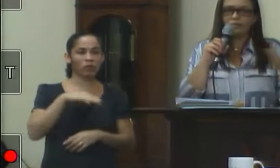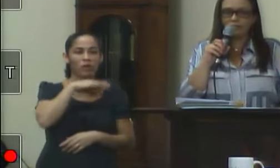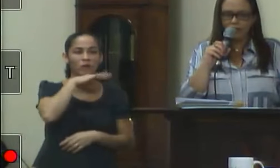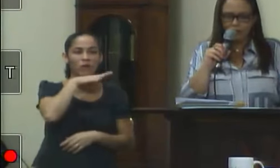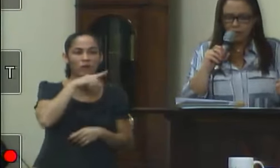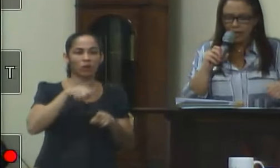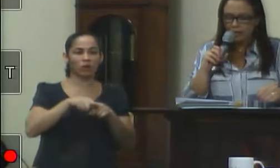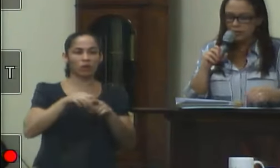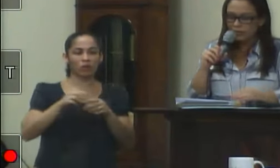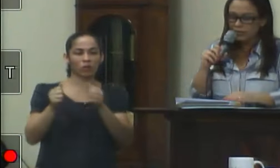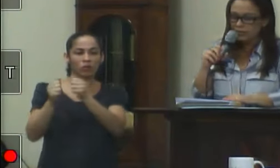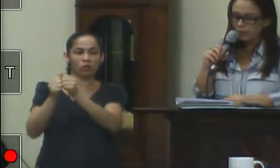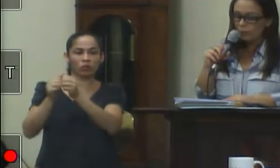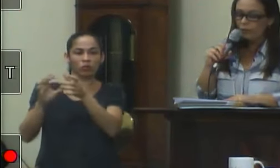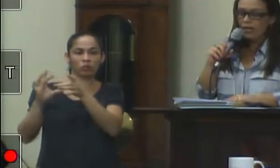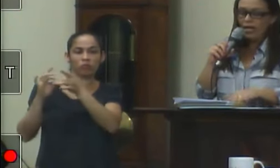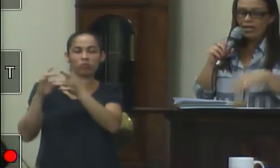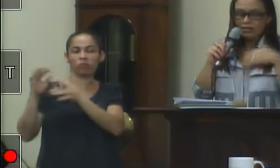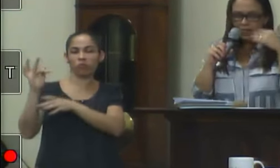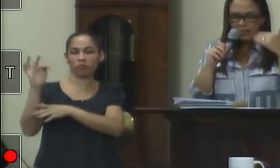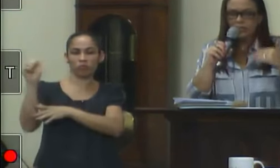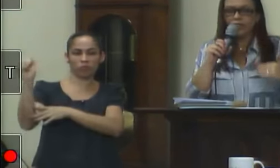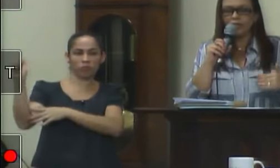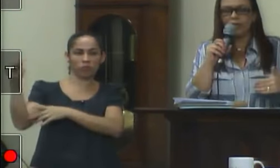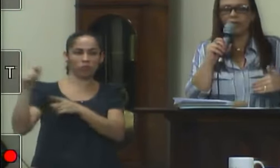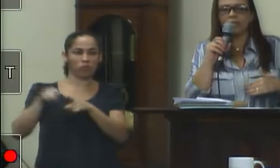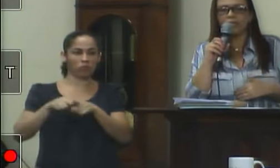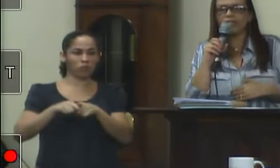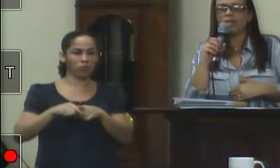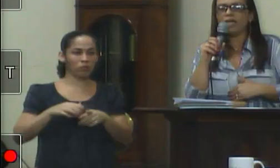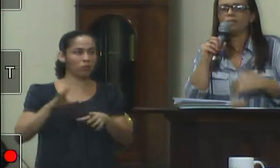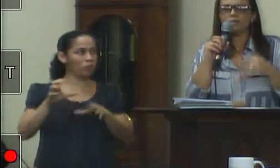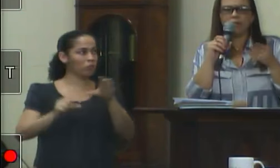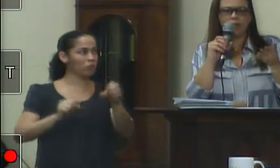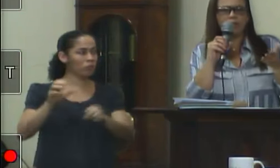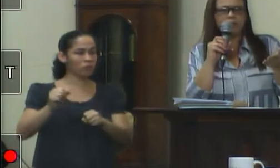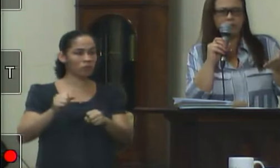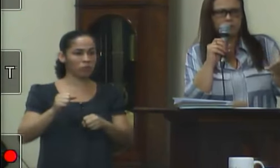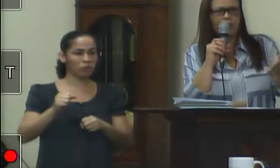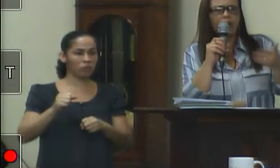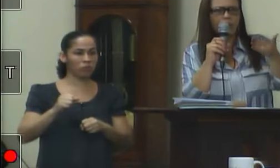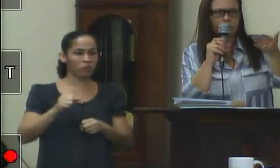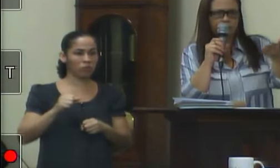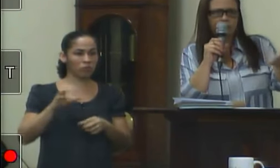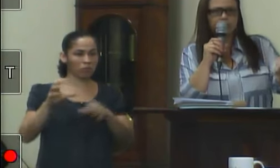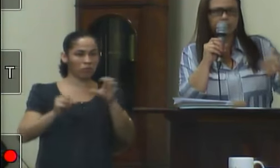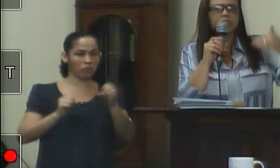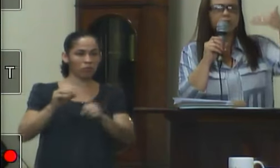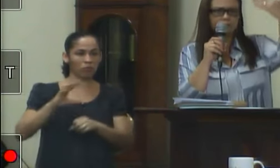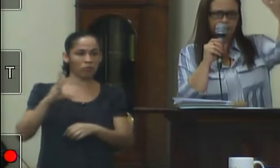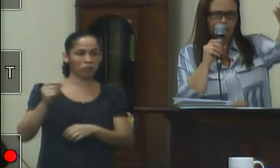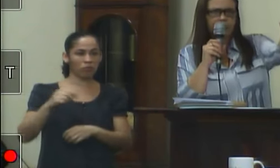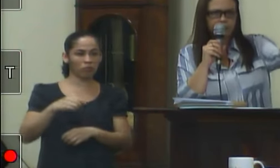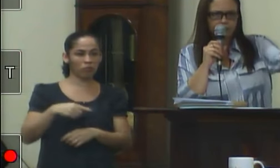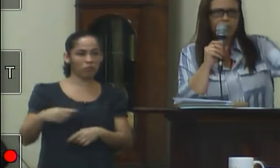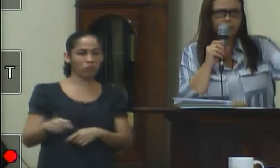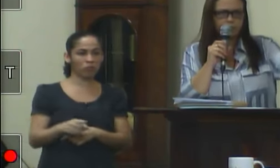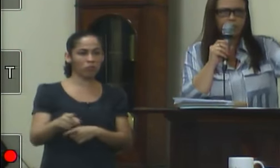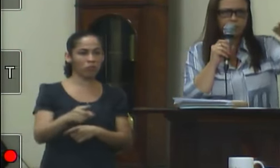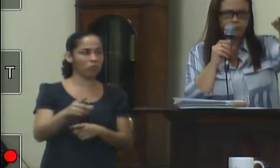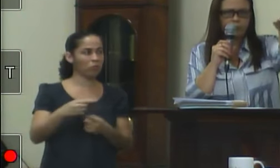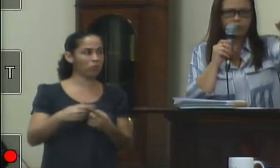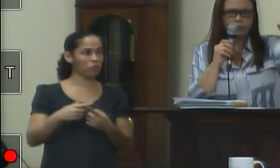em diversos locais do município. Está existindo recolhimento de animais peçonhentos, não é isso, Omar? Cobras que são enviadas até